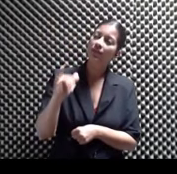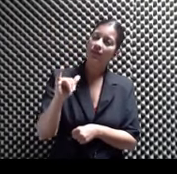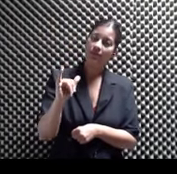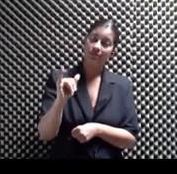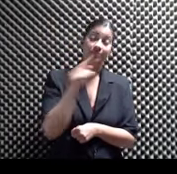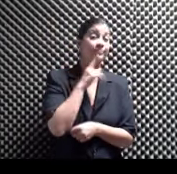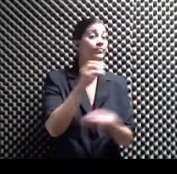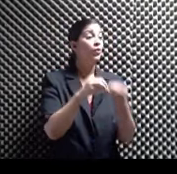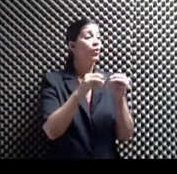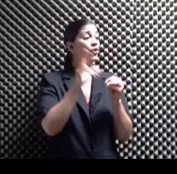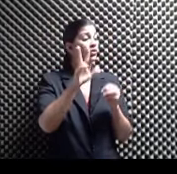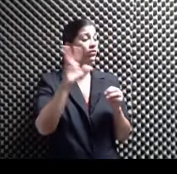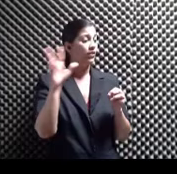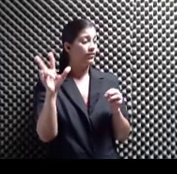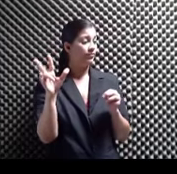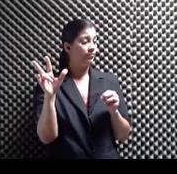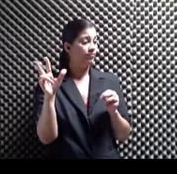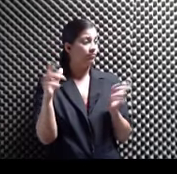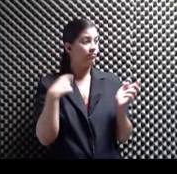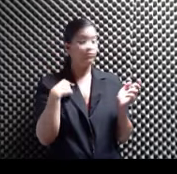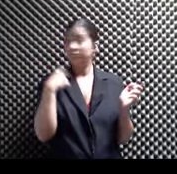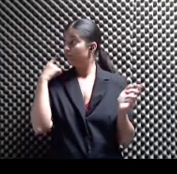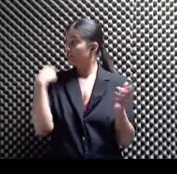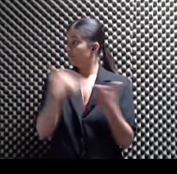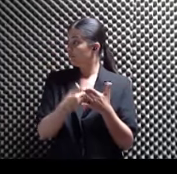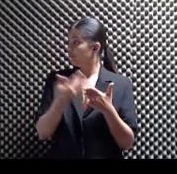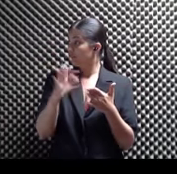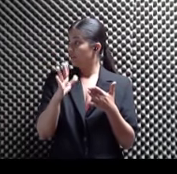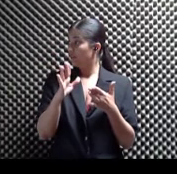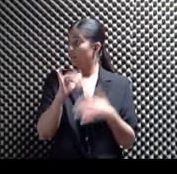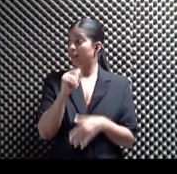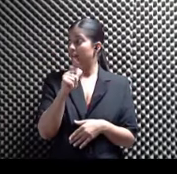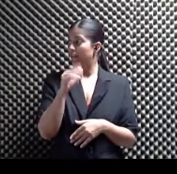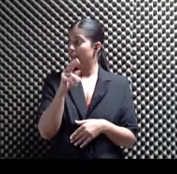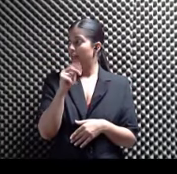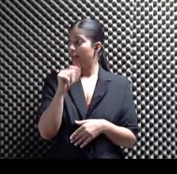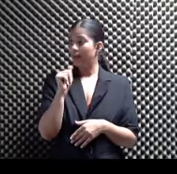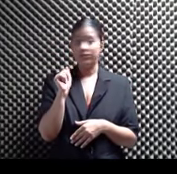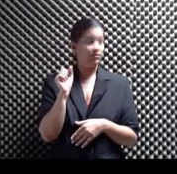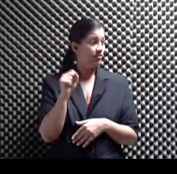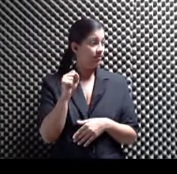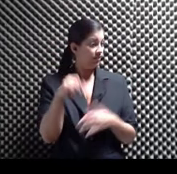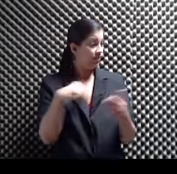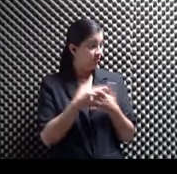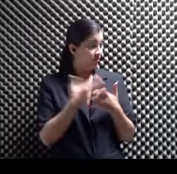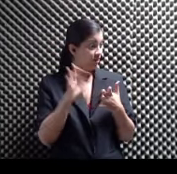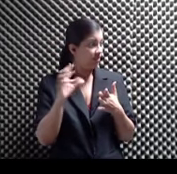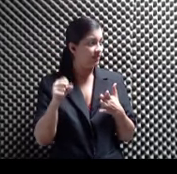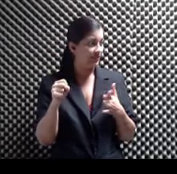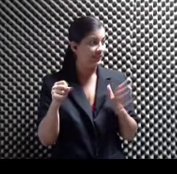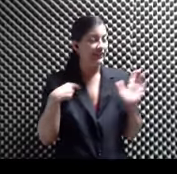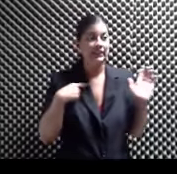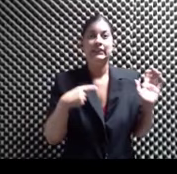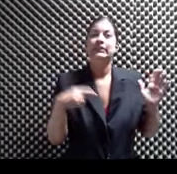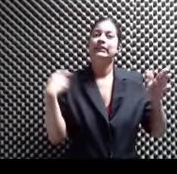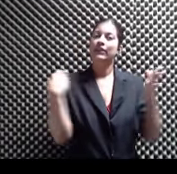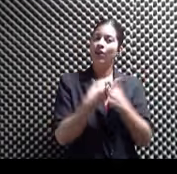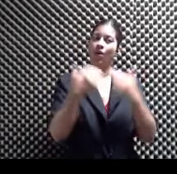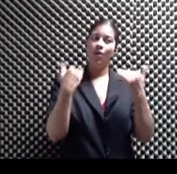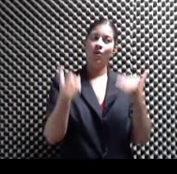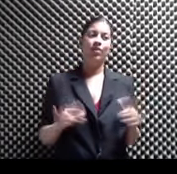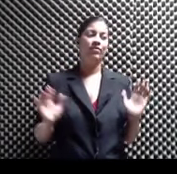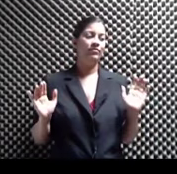número 33, creo número que. 33. Ah, creo que llegó. ¿Llegó? ¿Quién? Llegó alguien. Vamos a ver si llegó Ileana García. ¿Llegó? Llegó Quisha y de